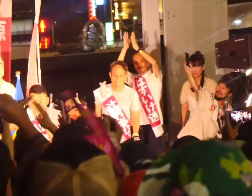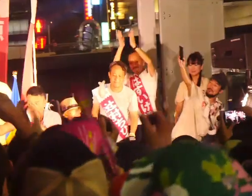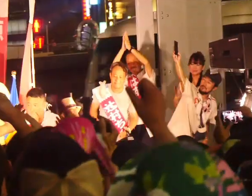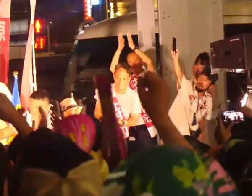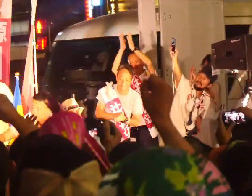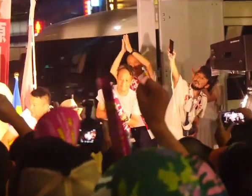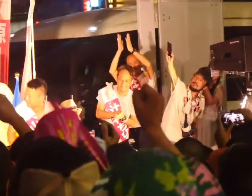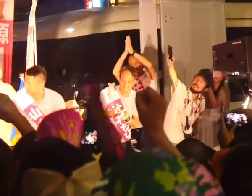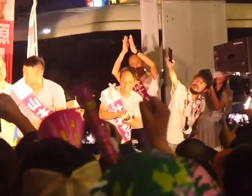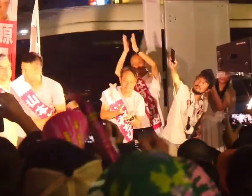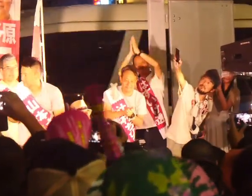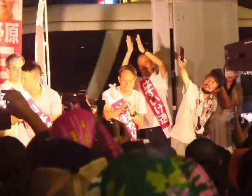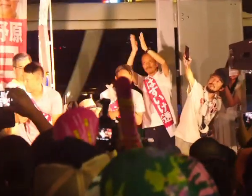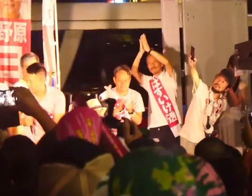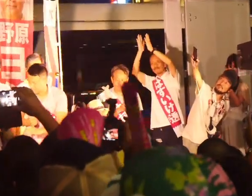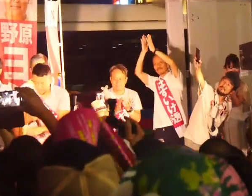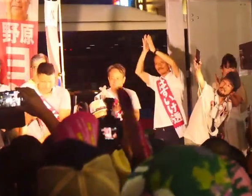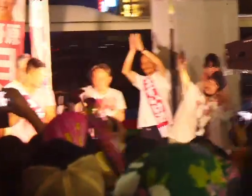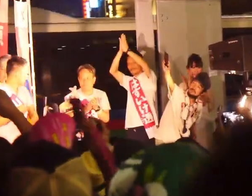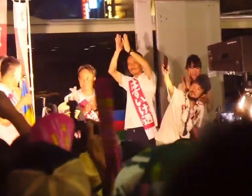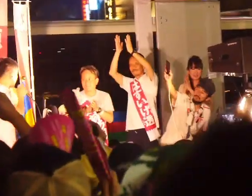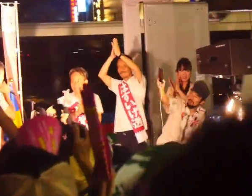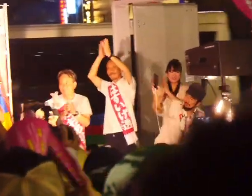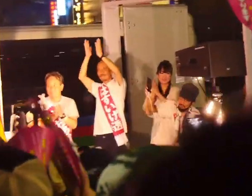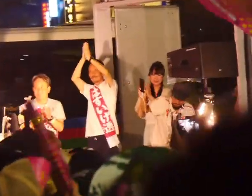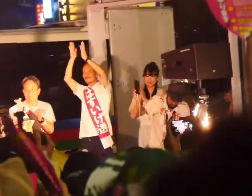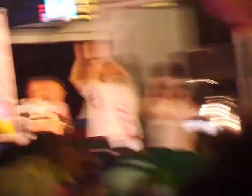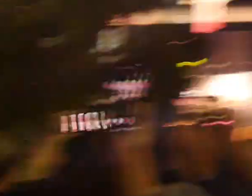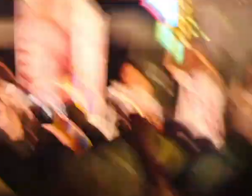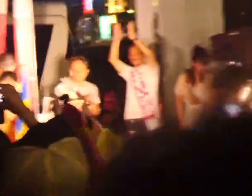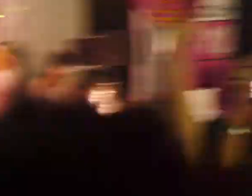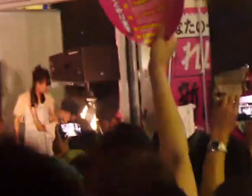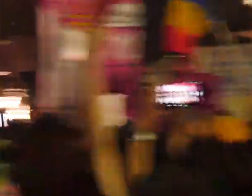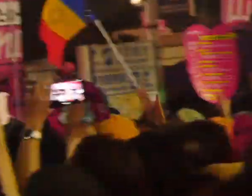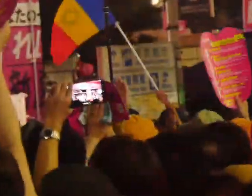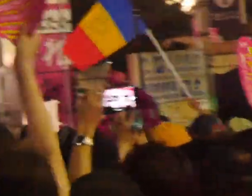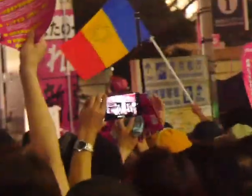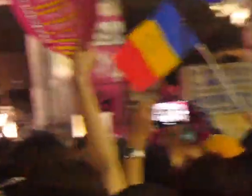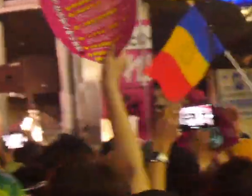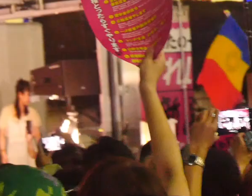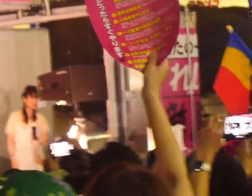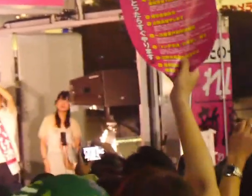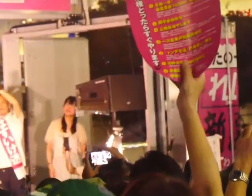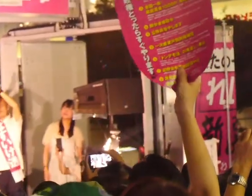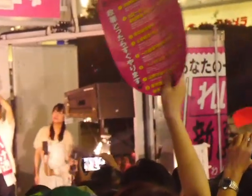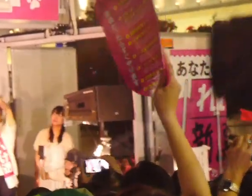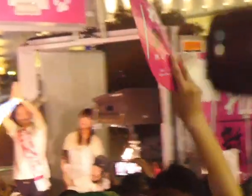栄子。そして東京